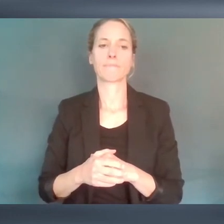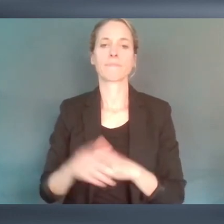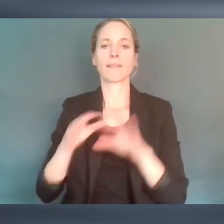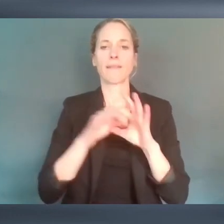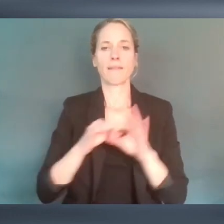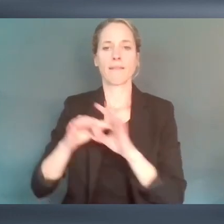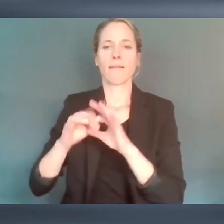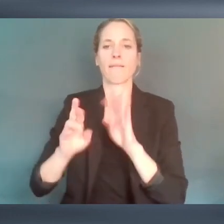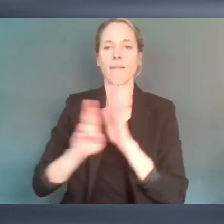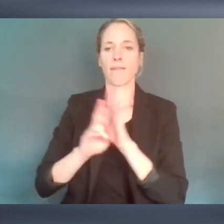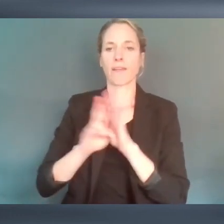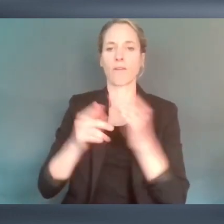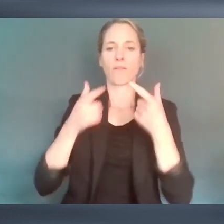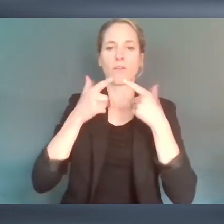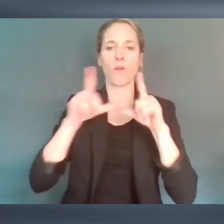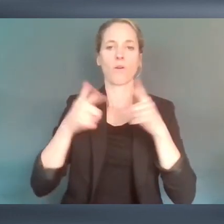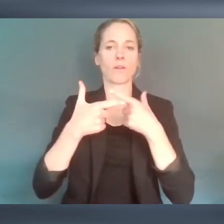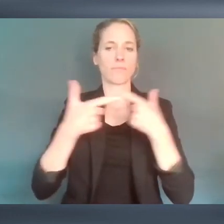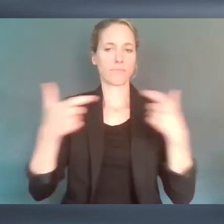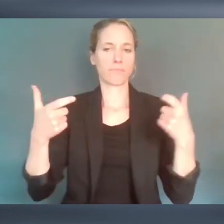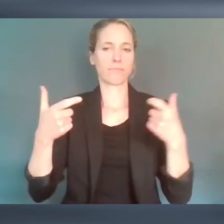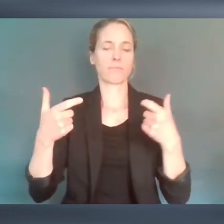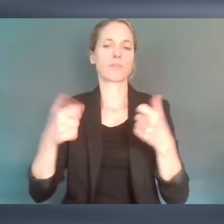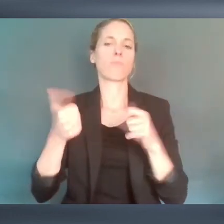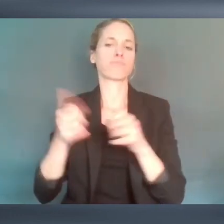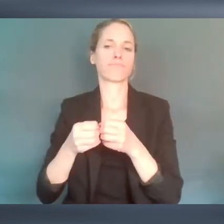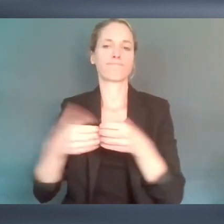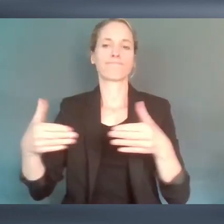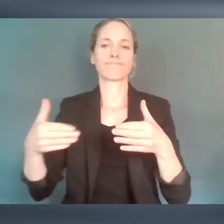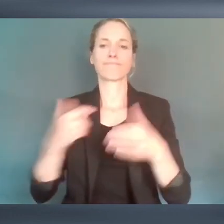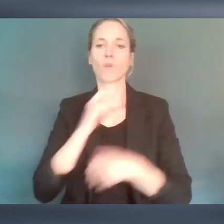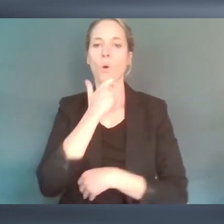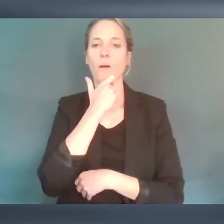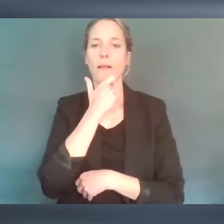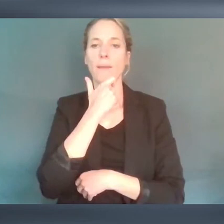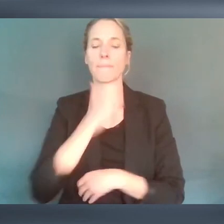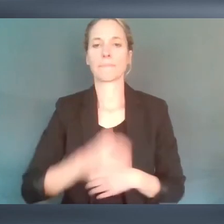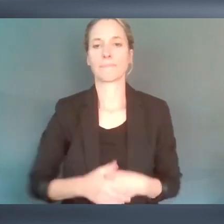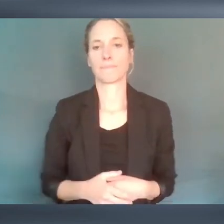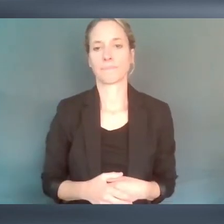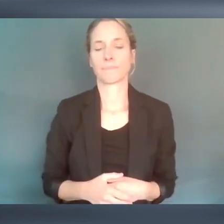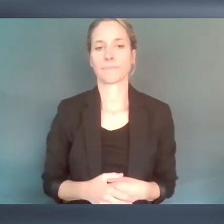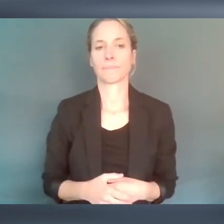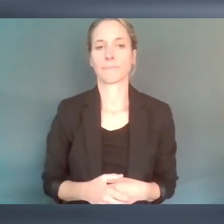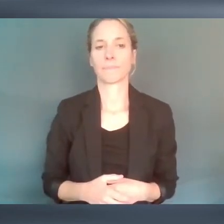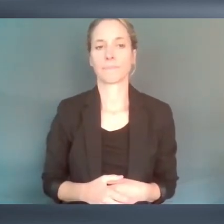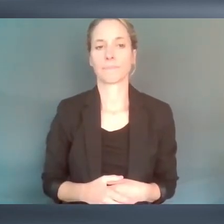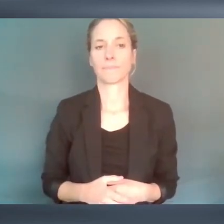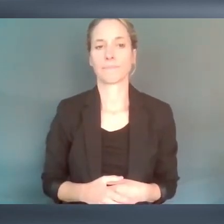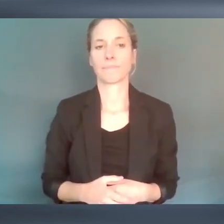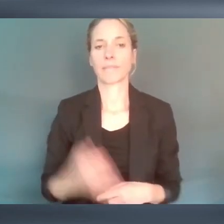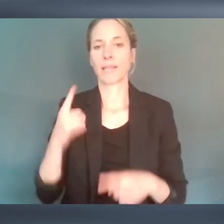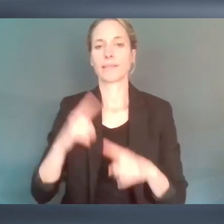notamment principalement en anglais, vu la prédominance de cette question dans le management.